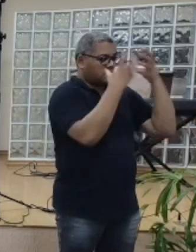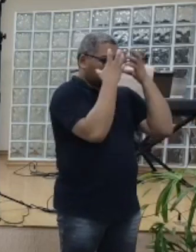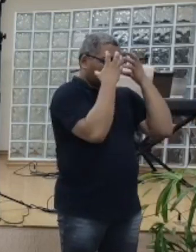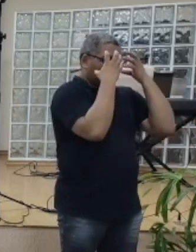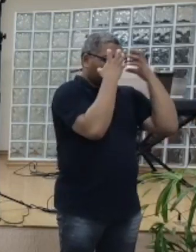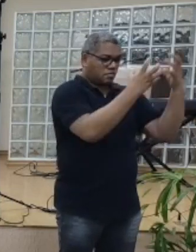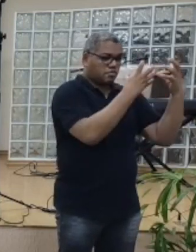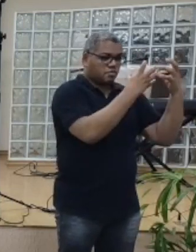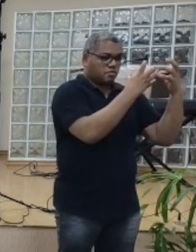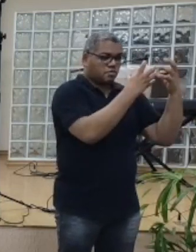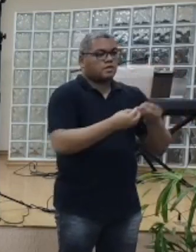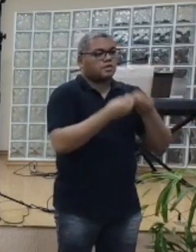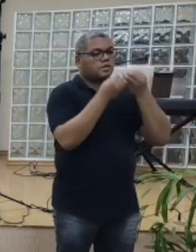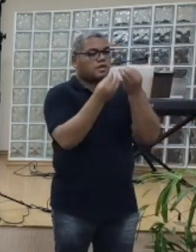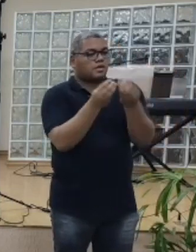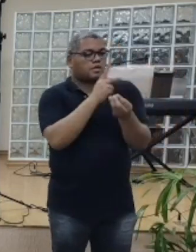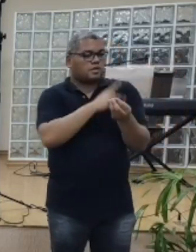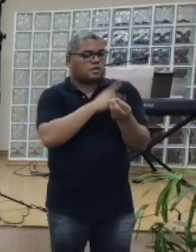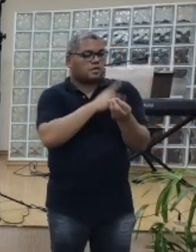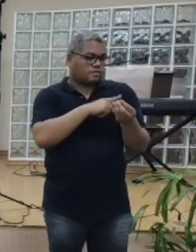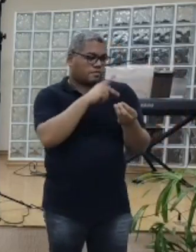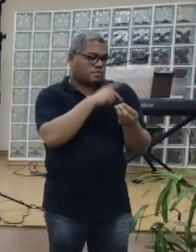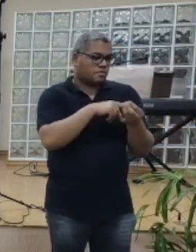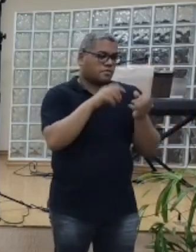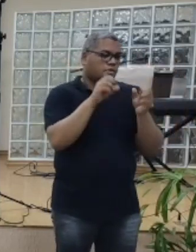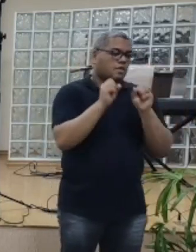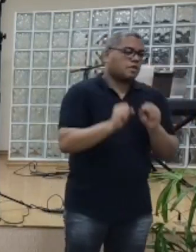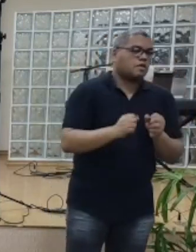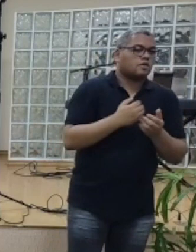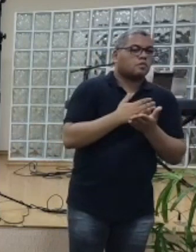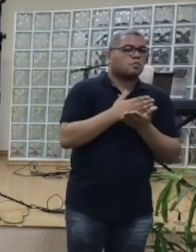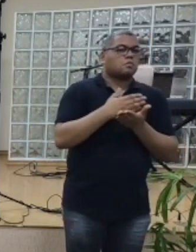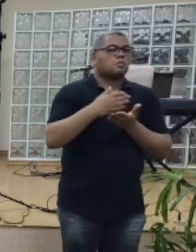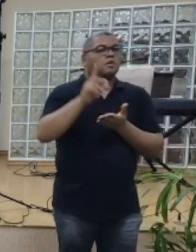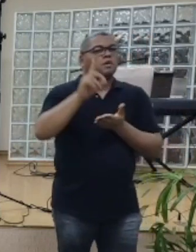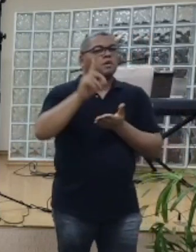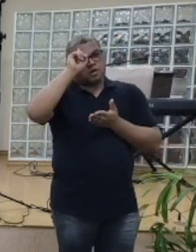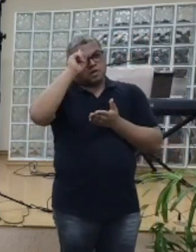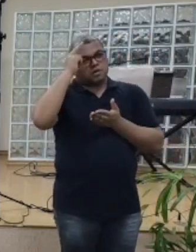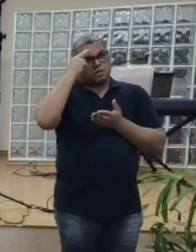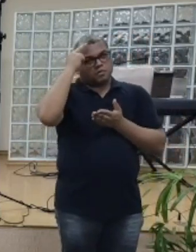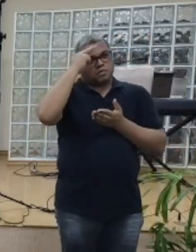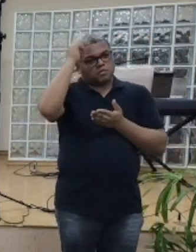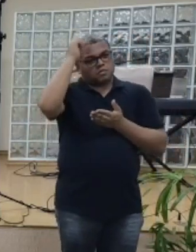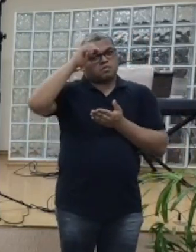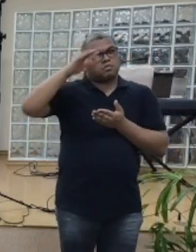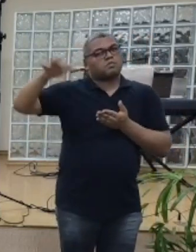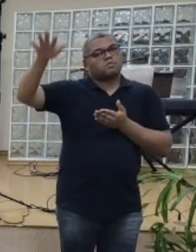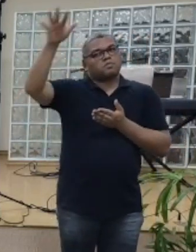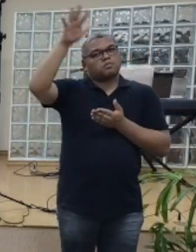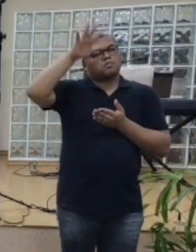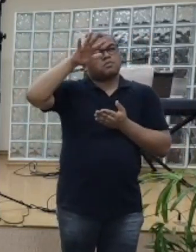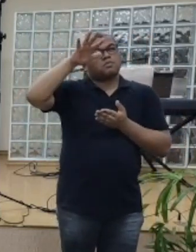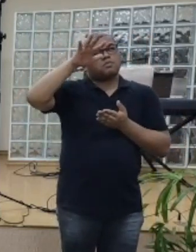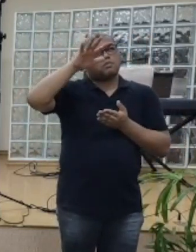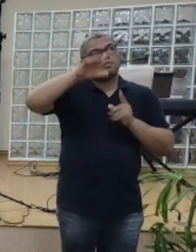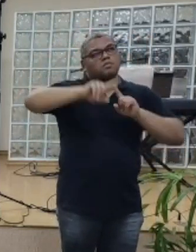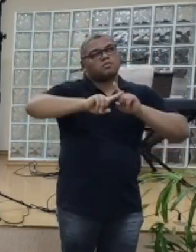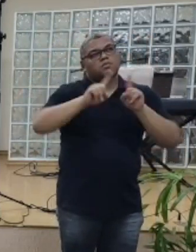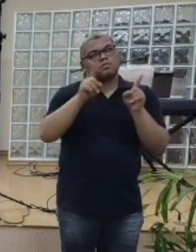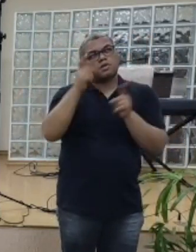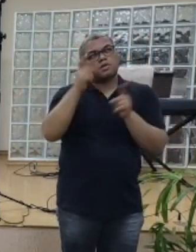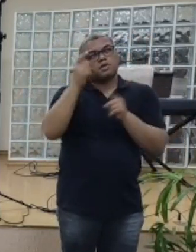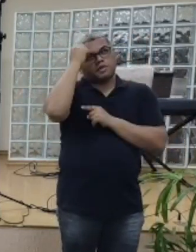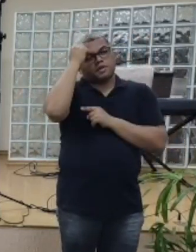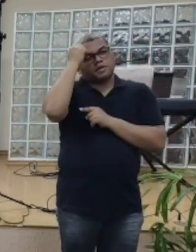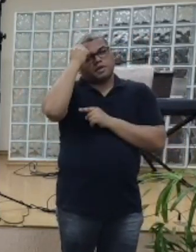gente precisa começar a imaginar, e eu não quero trazer nenhum desgosto, como ele diz aqui para vocês, mas imaginar que Paulo